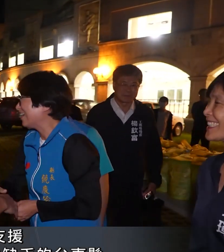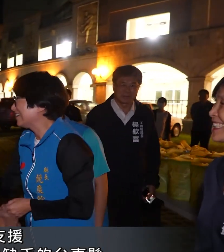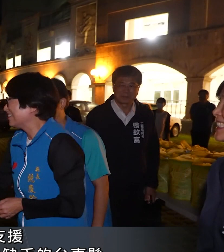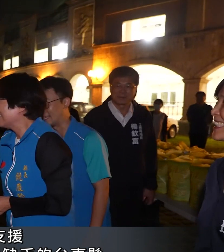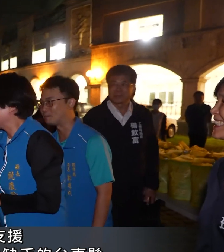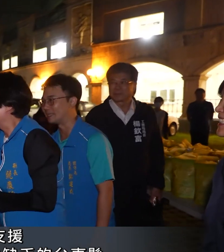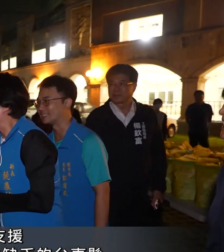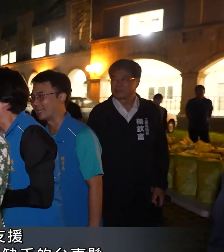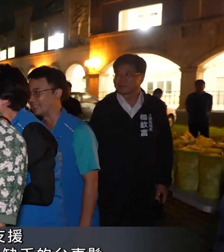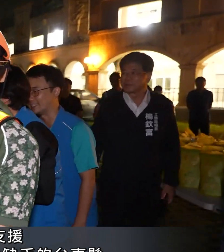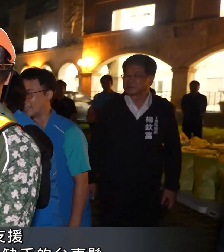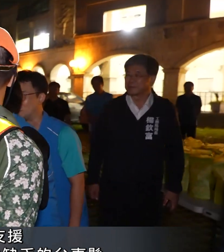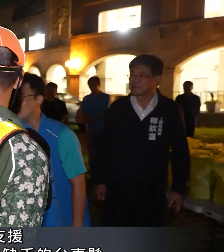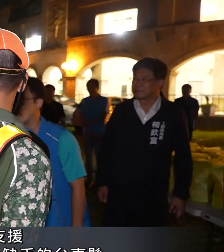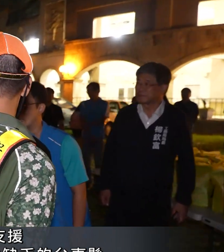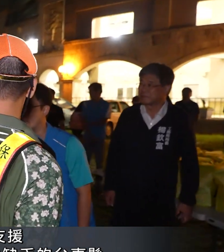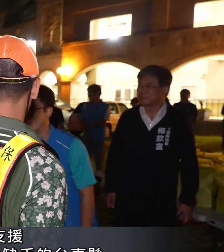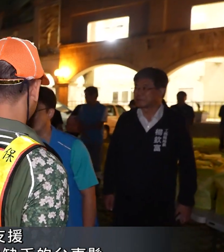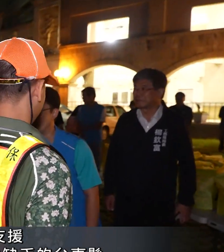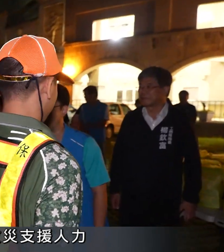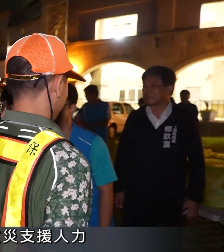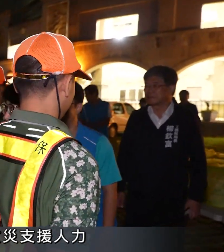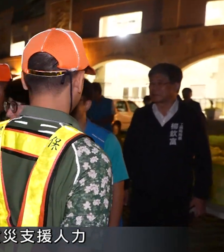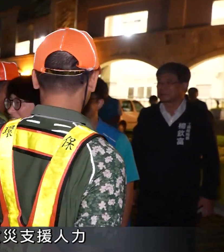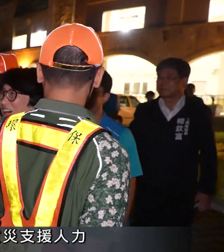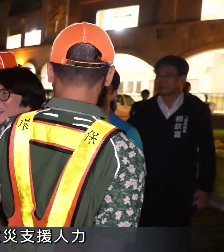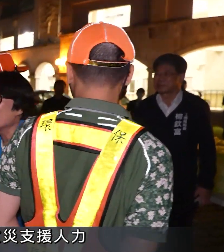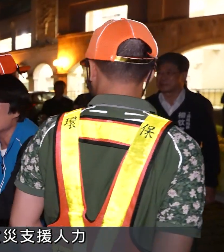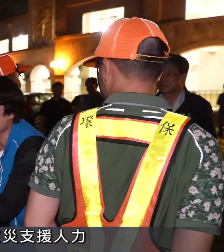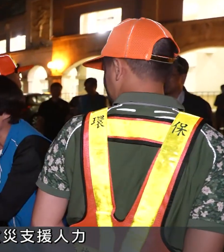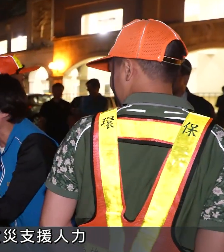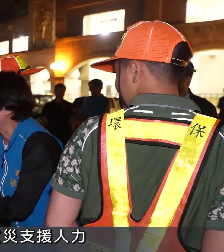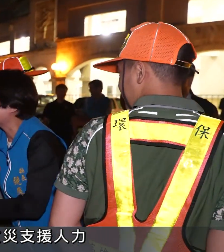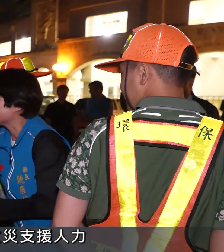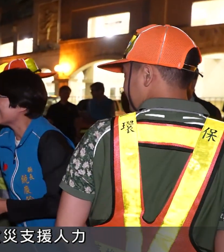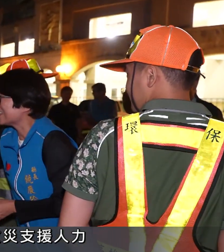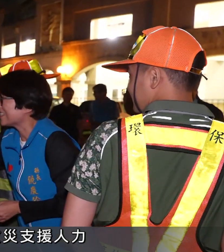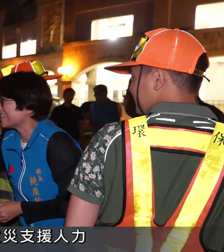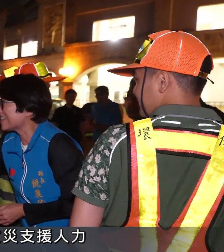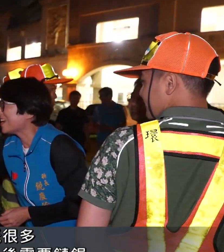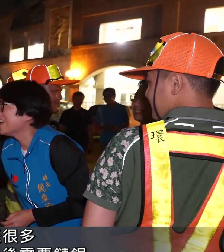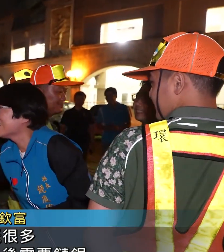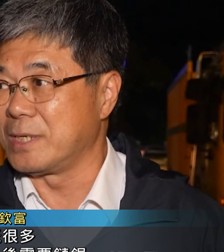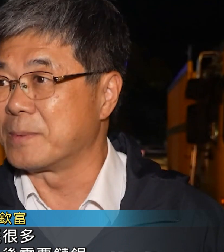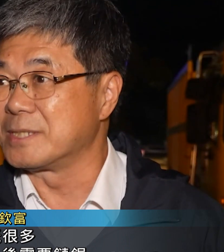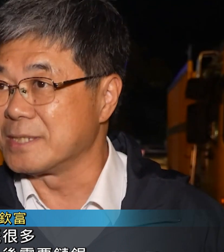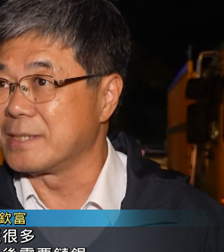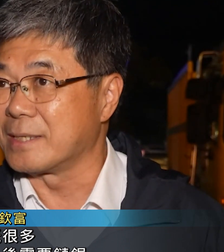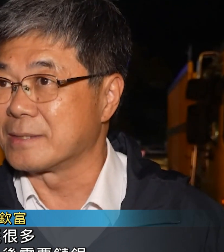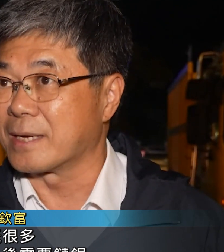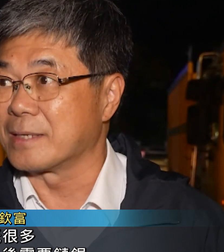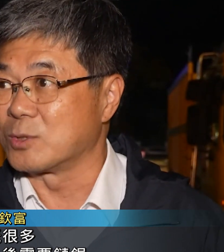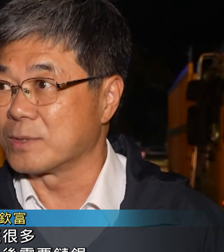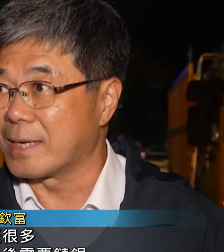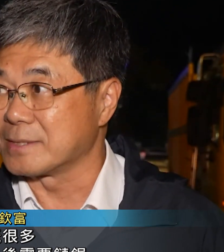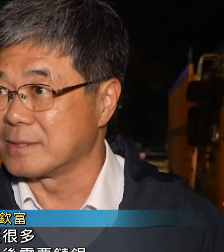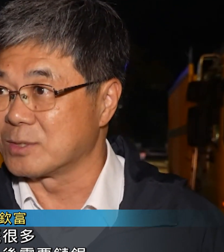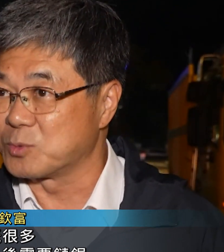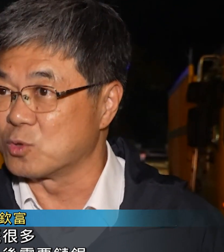后，救灾人力缺乏的台东县，终于等到第一批救灾支援人力。 以我们经验，大概很多大型的树木